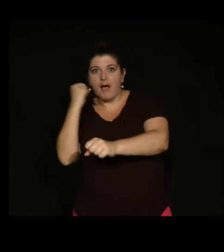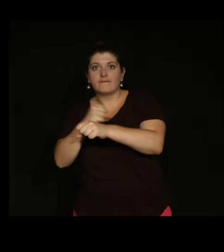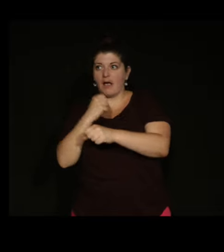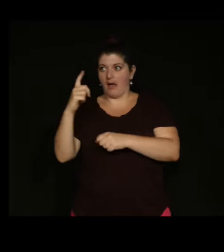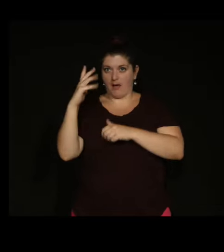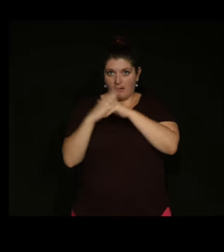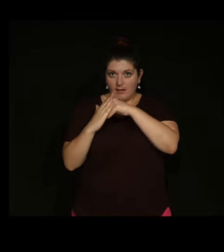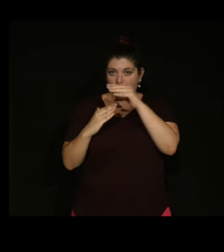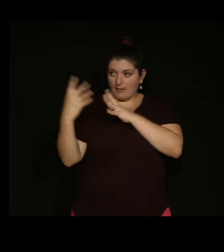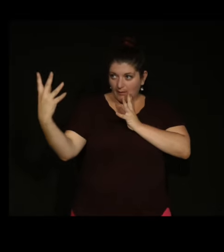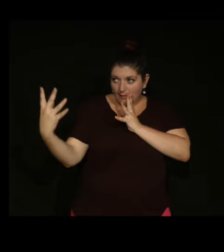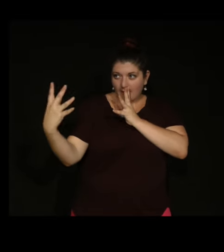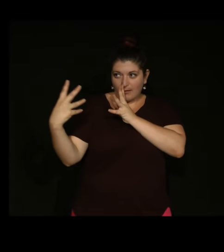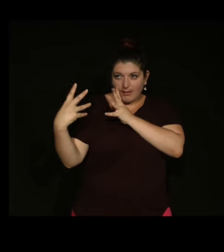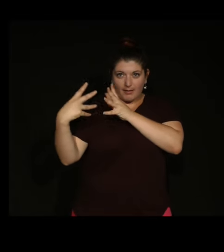tisse doucement...